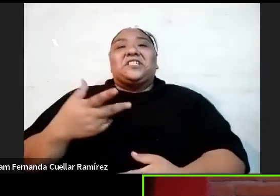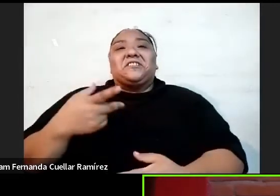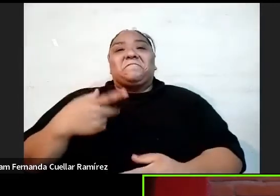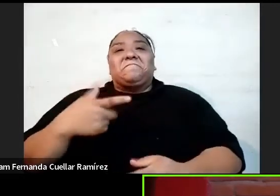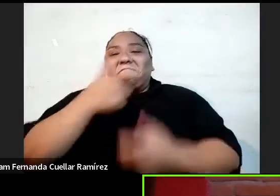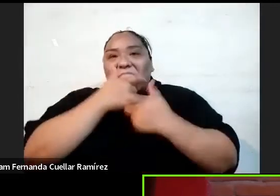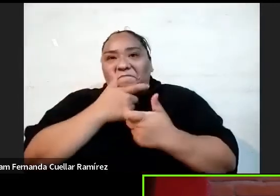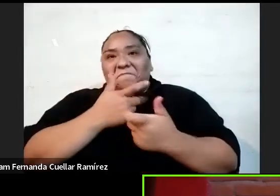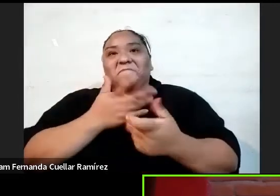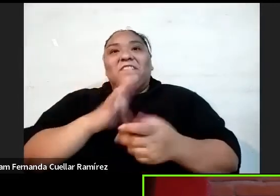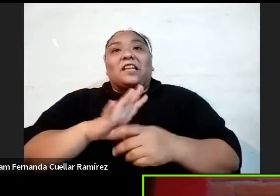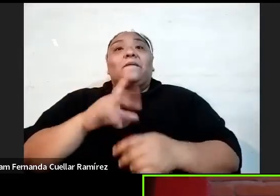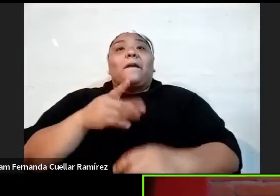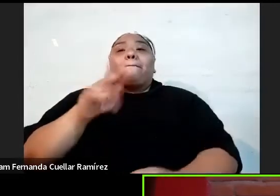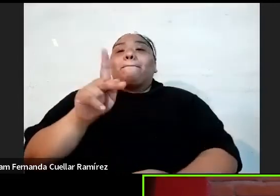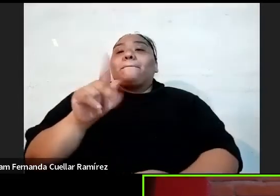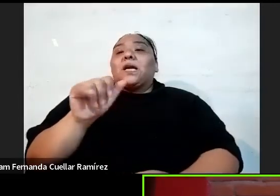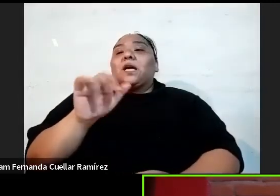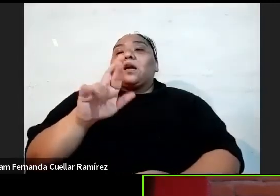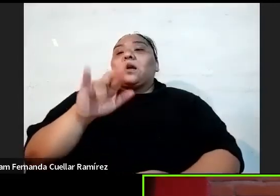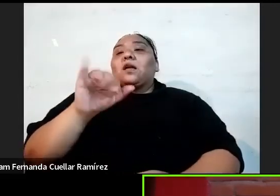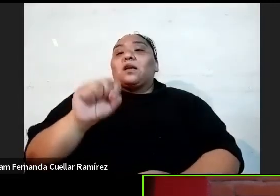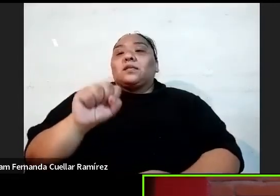de las pioneras en el drag.